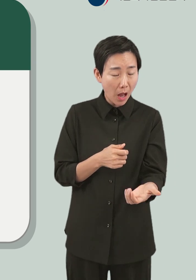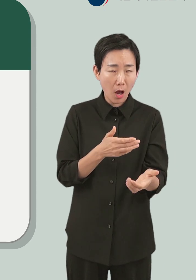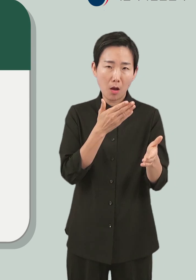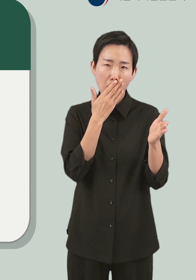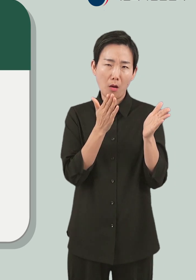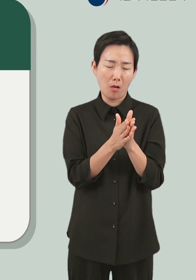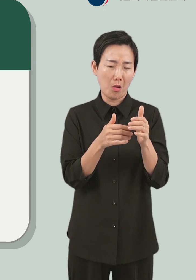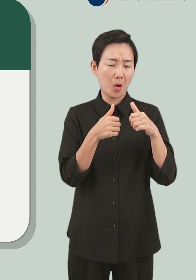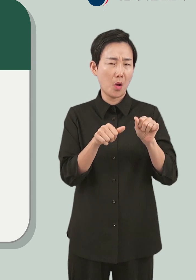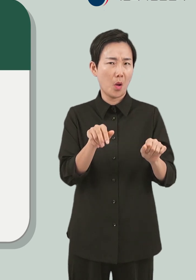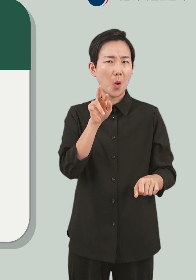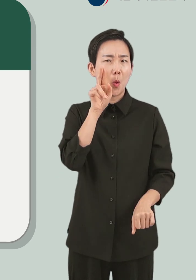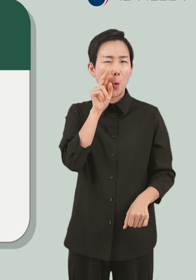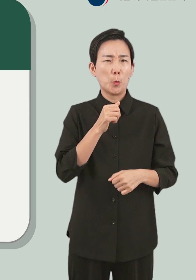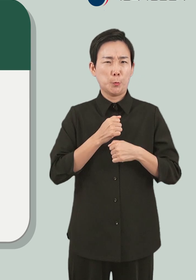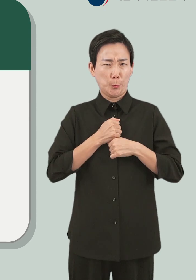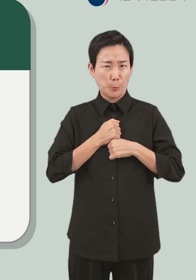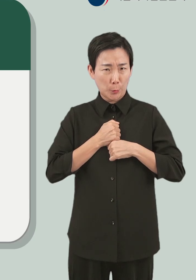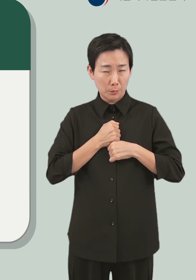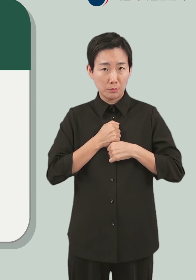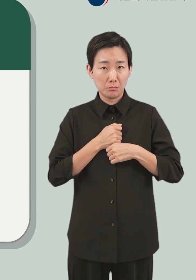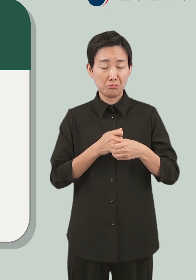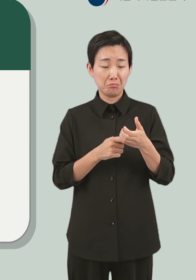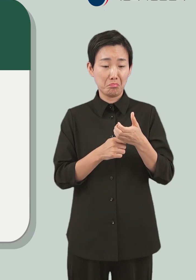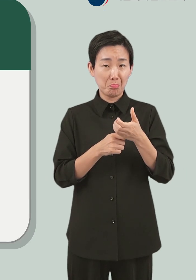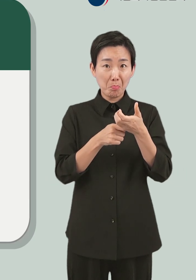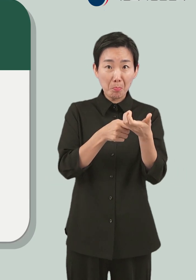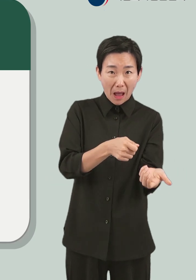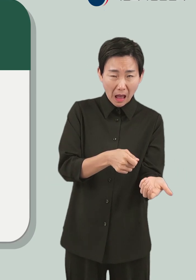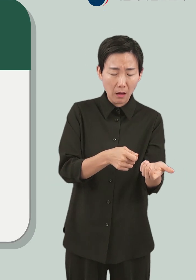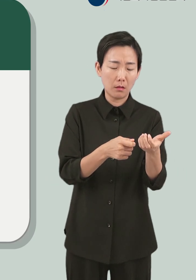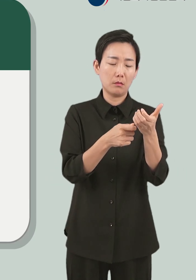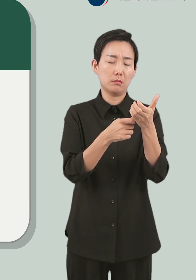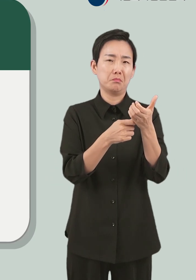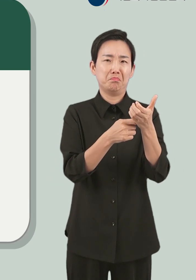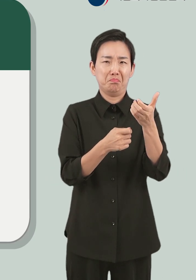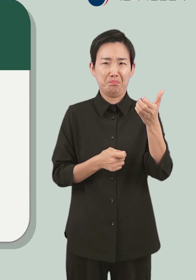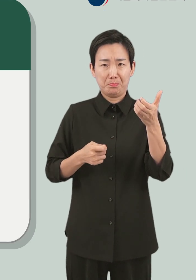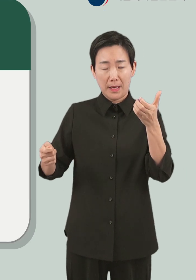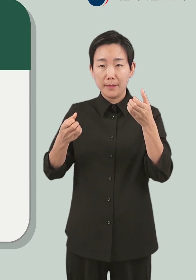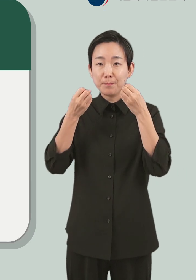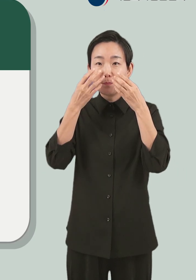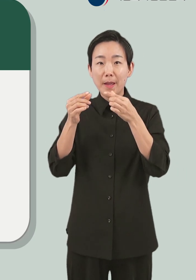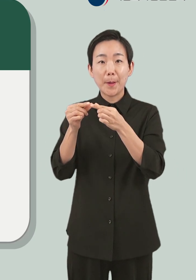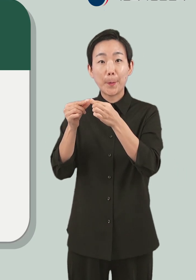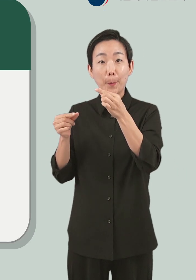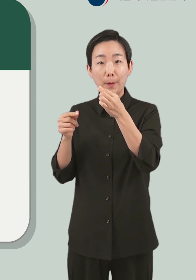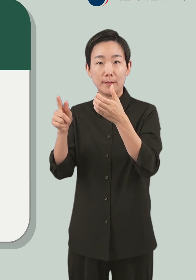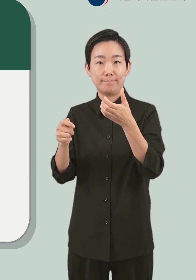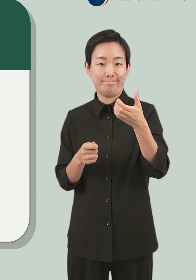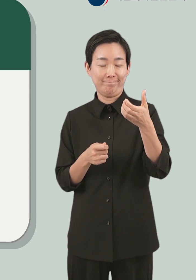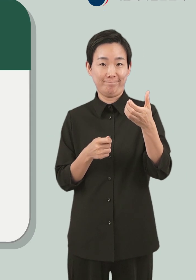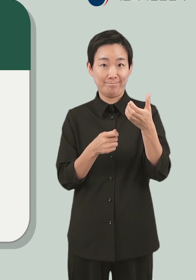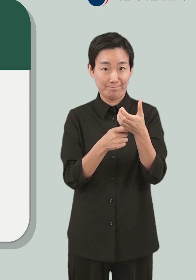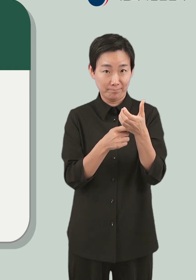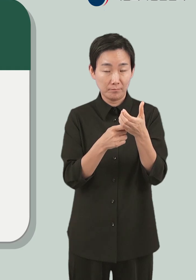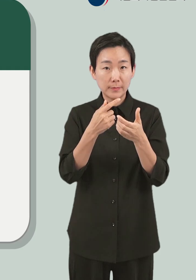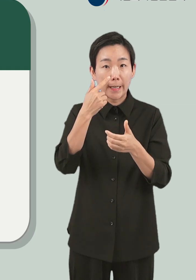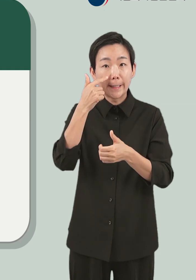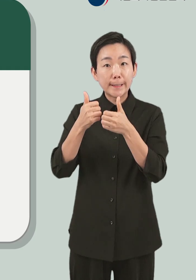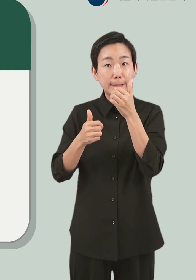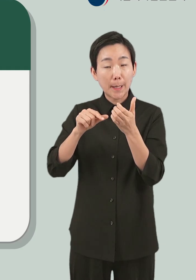새 검사지를 사용해 컨트롤용의 검사를 실시하여 기기와 검사지가 정상 작동하는지 확인 후 검사합니다.